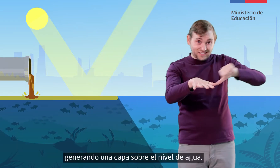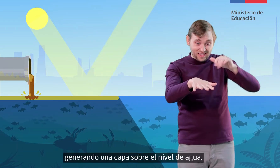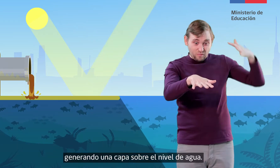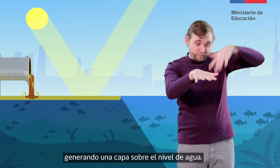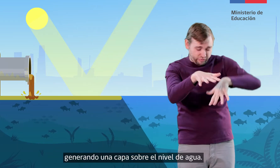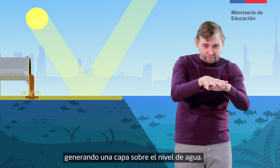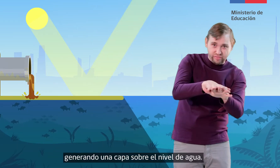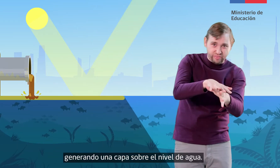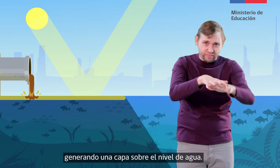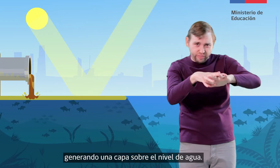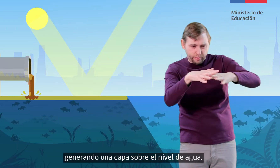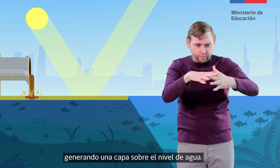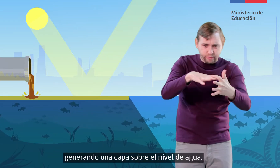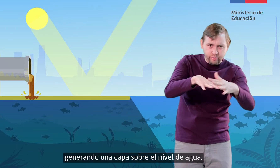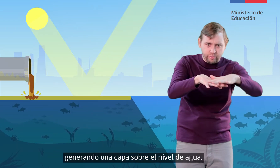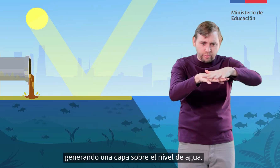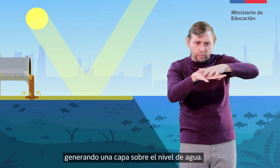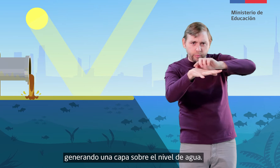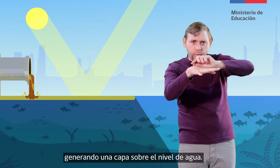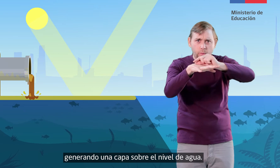Generando una capa sobre el nivel de agua.